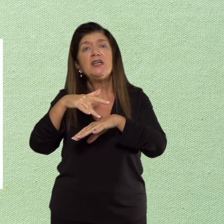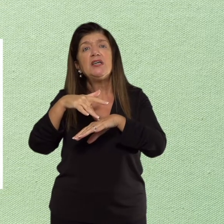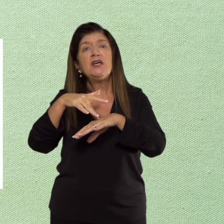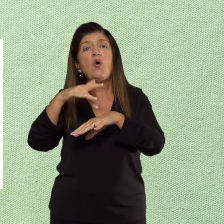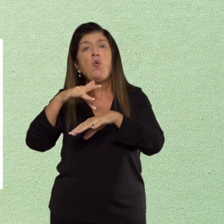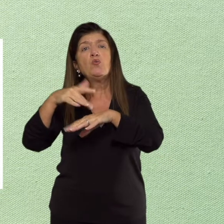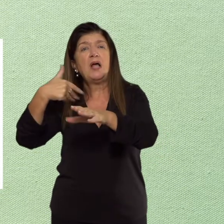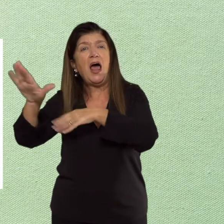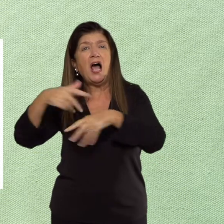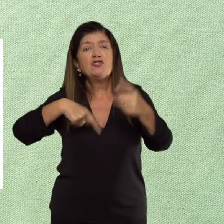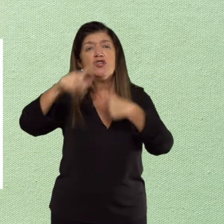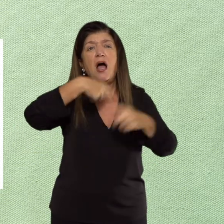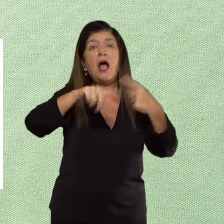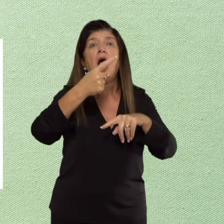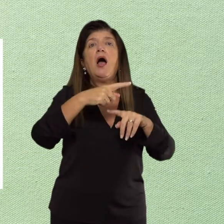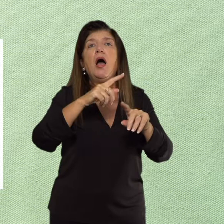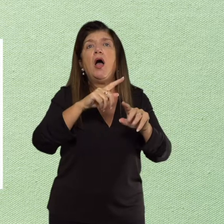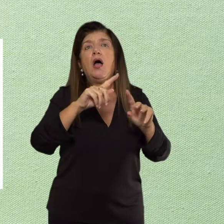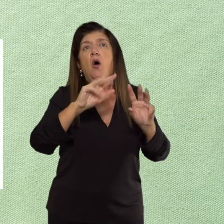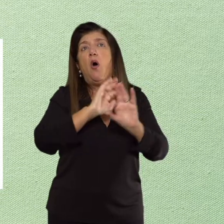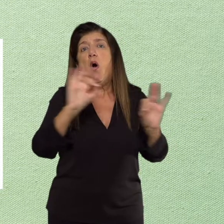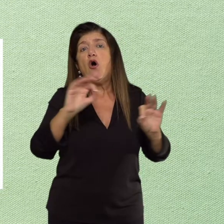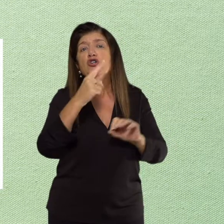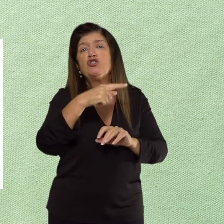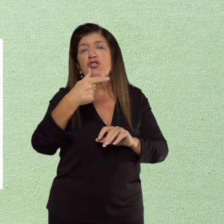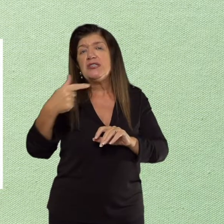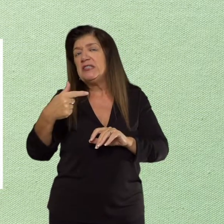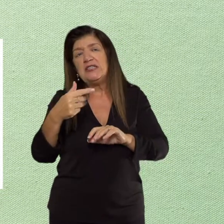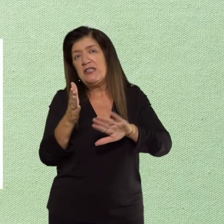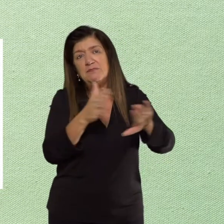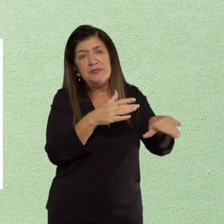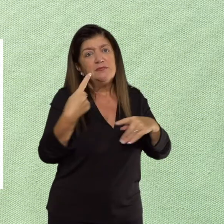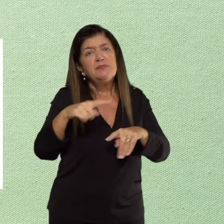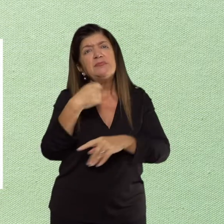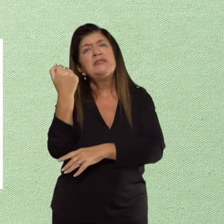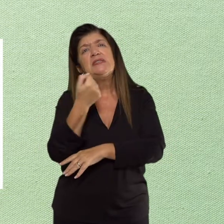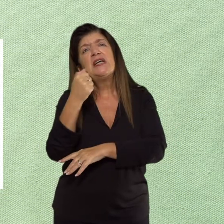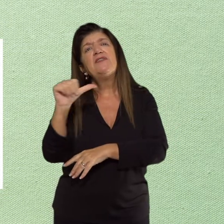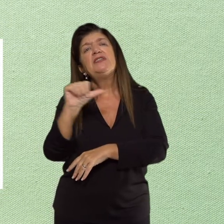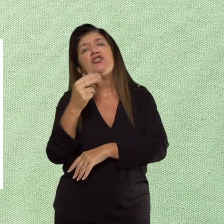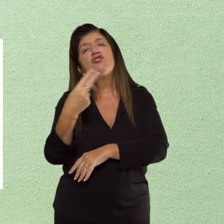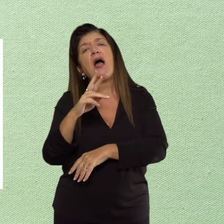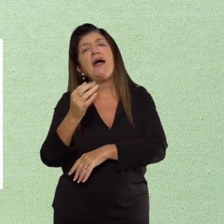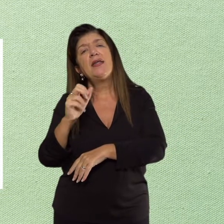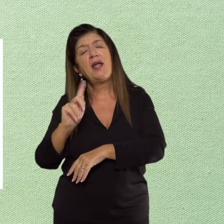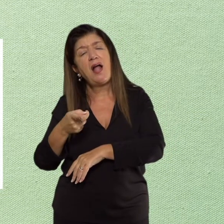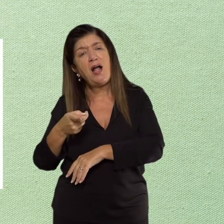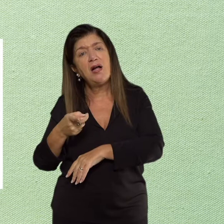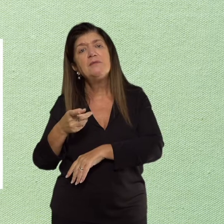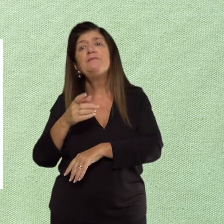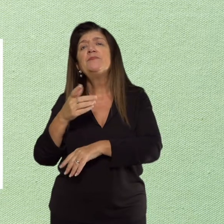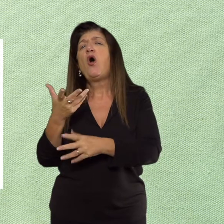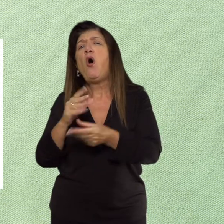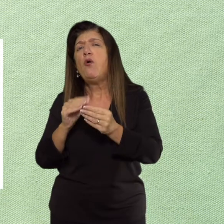GTT. Vuoi parlarci di questo Ma servizio? sì, allora è partito un po' tutto da livello nazionale, che erano questi buoni